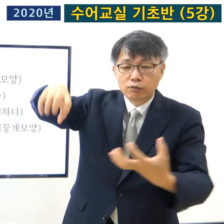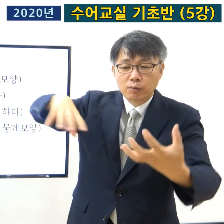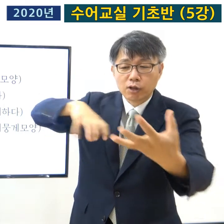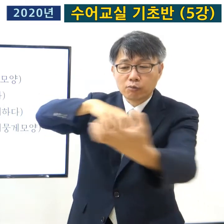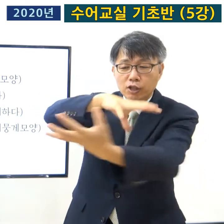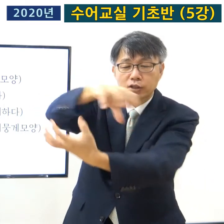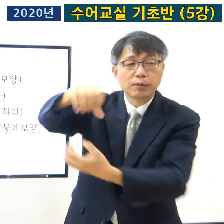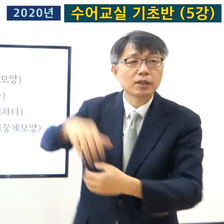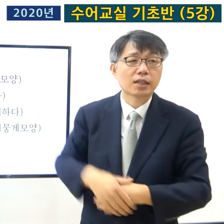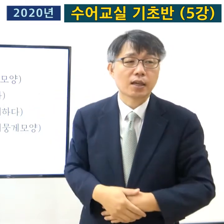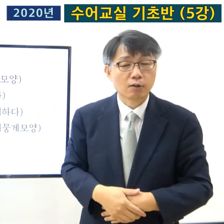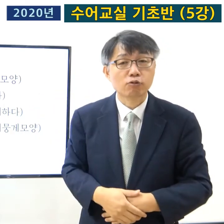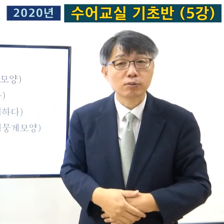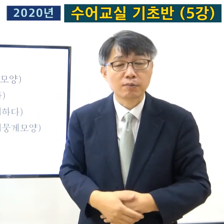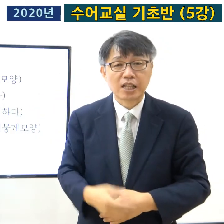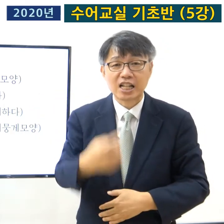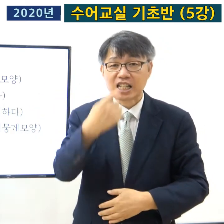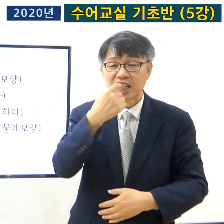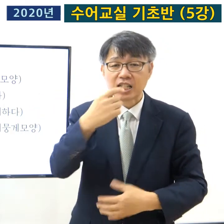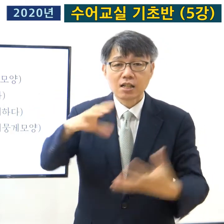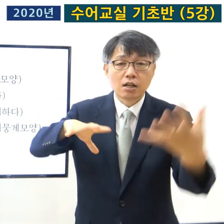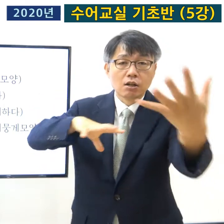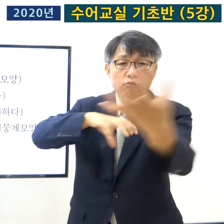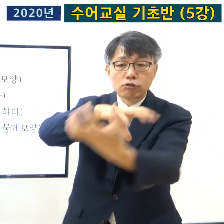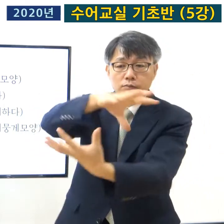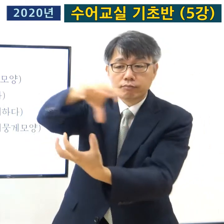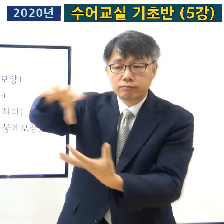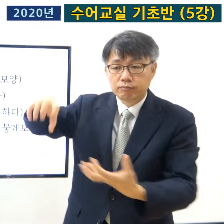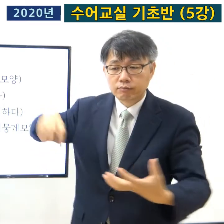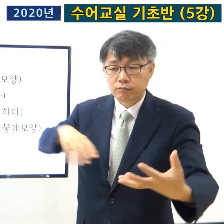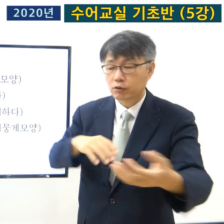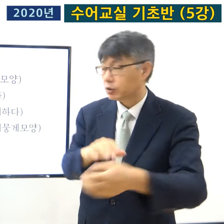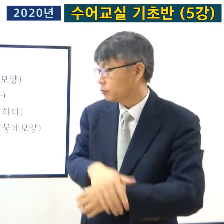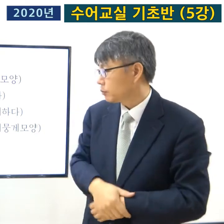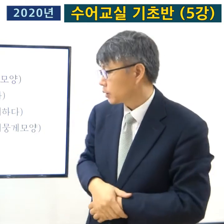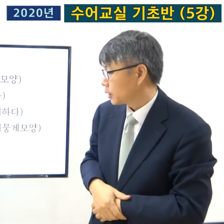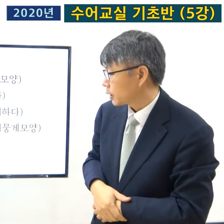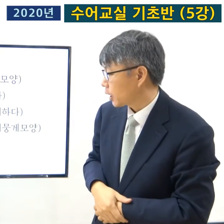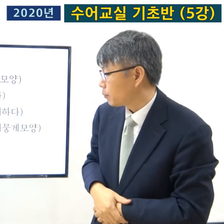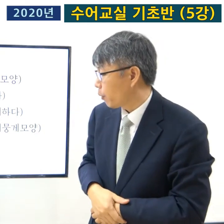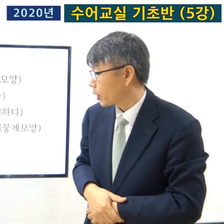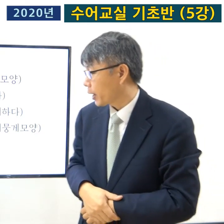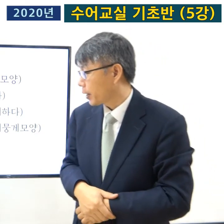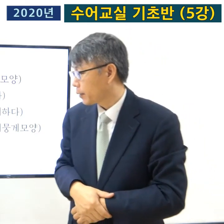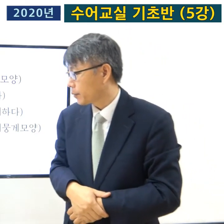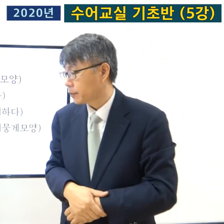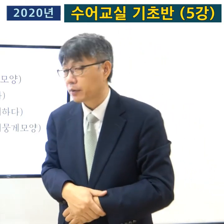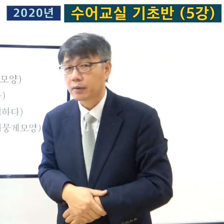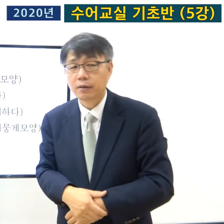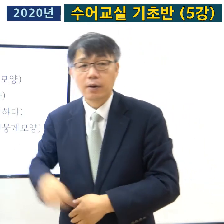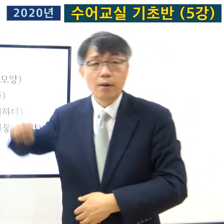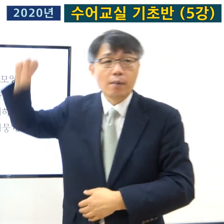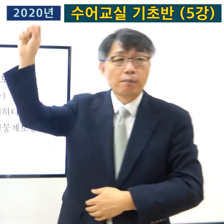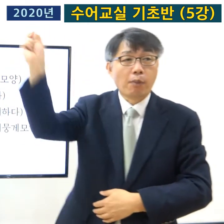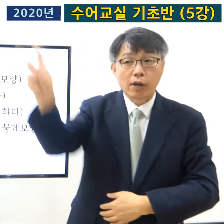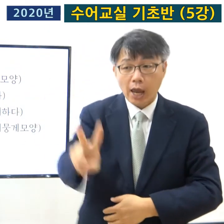뭉게뭉게 뭉쳐있으면 이게 구름입니다. 구름. 그 다음 번개.